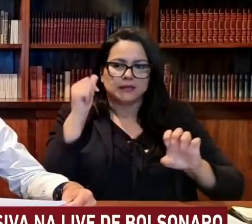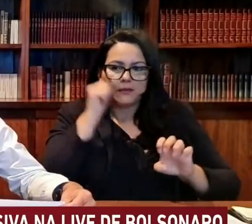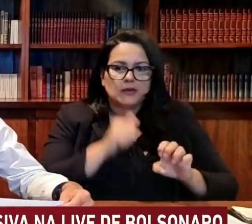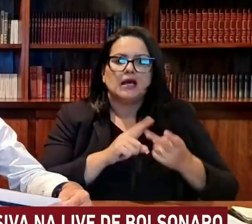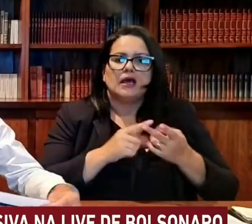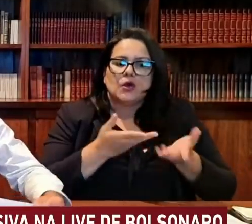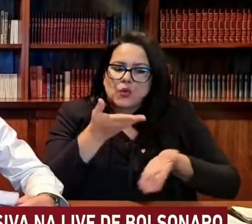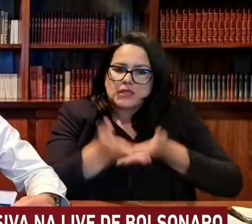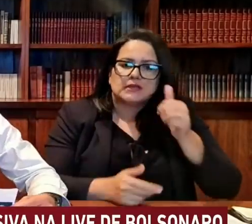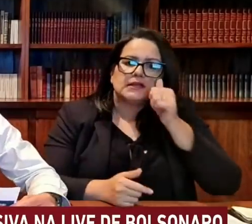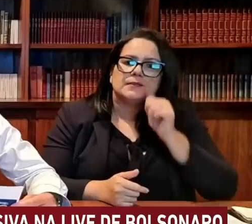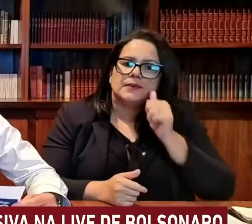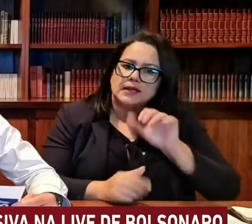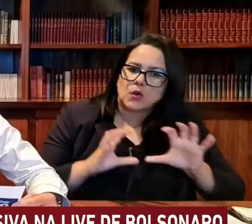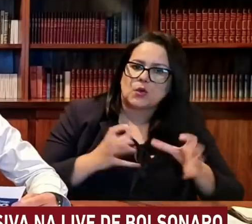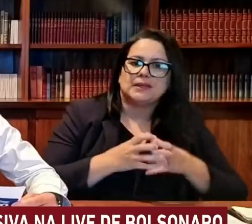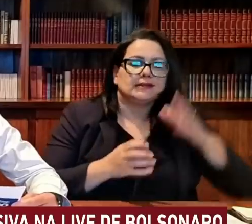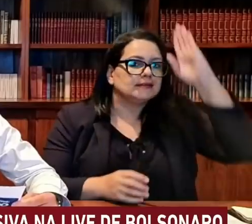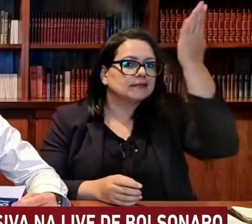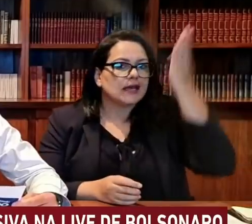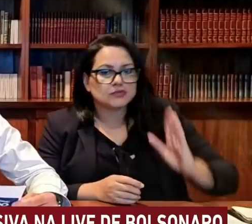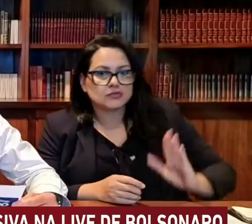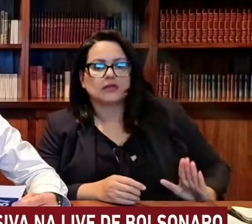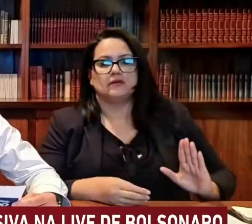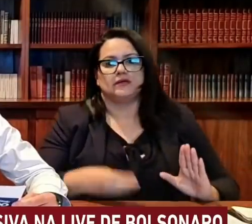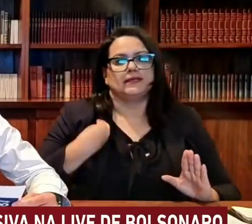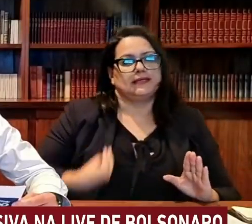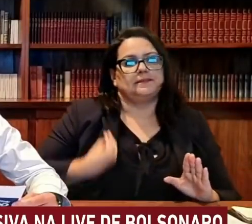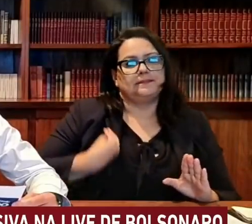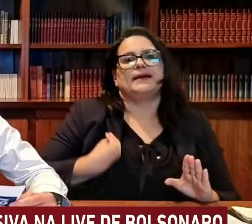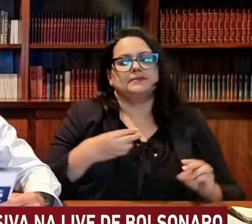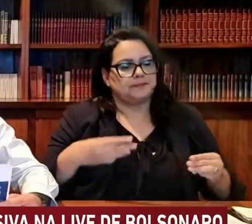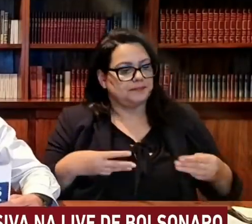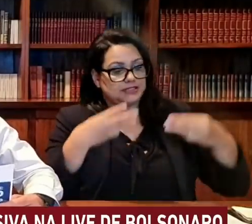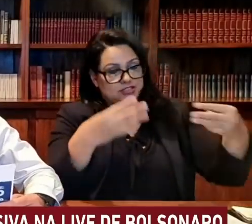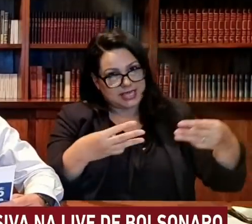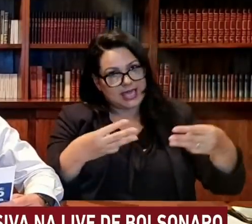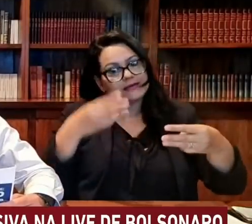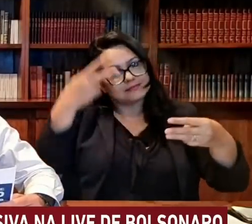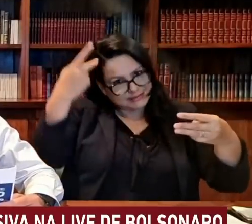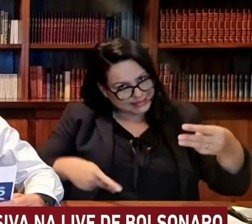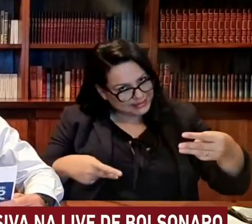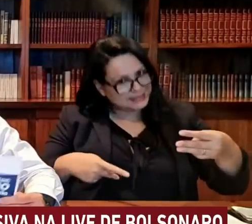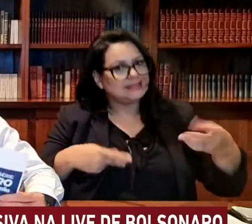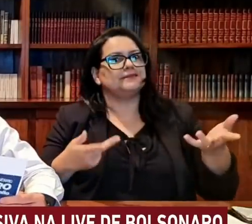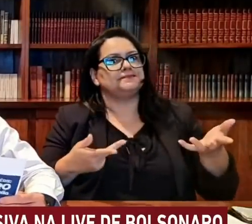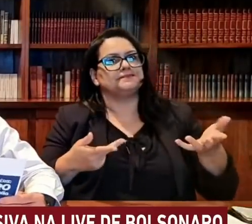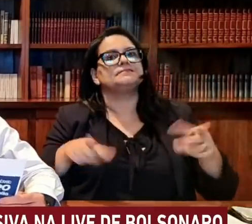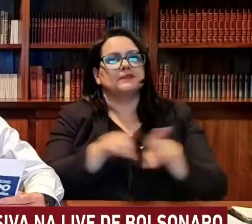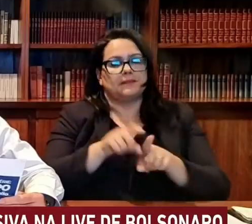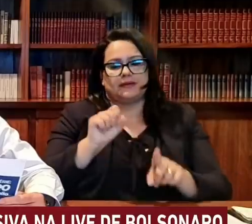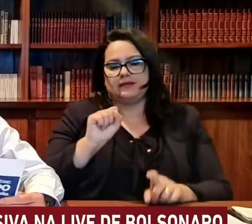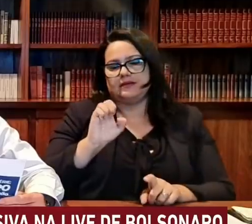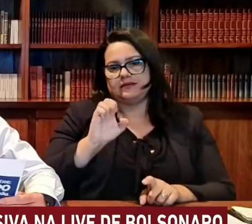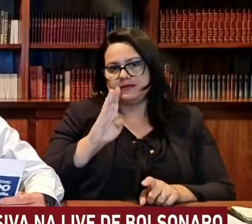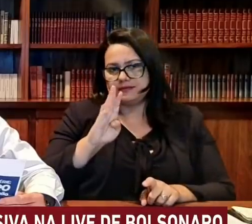com a mulher, através de um Comitê Nacional que vai ter participação não só de ministérios do seu governo, como também do SEBRAE, que